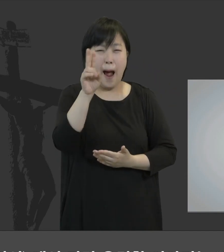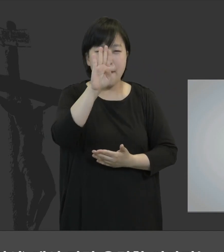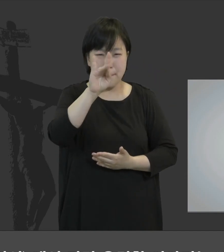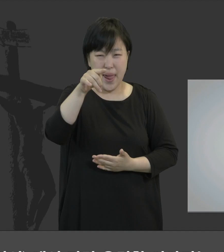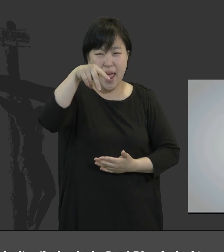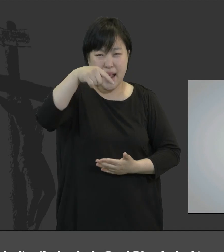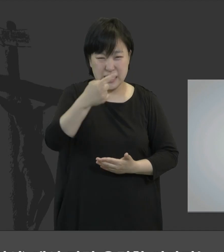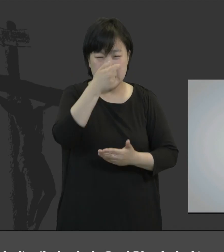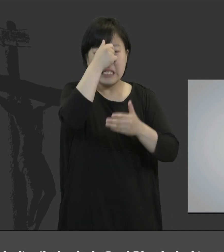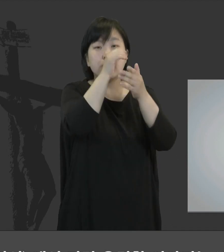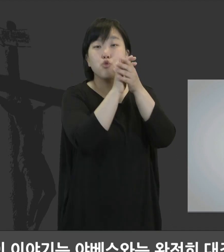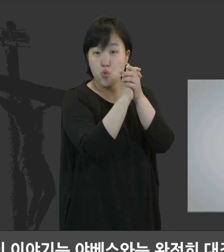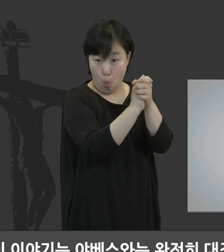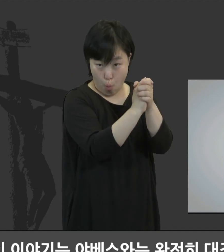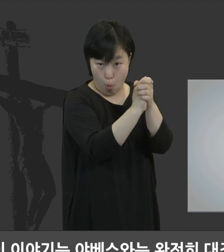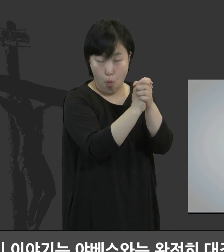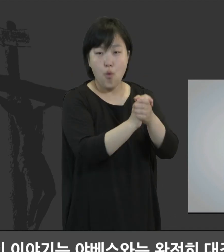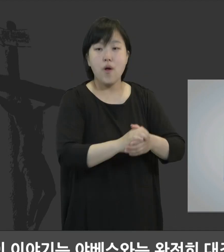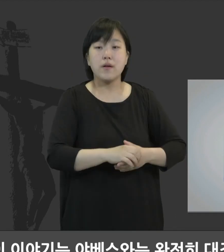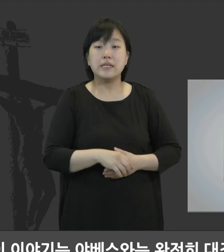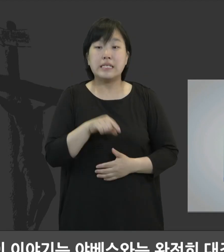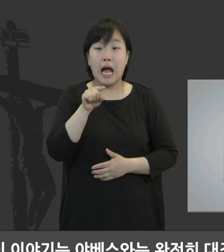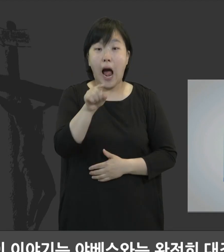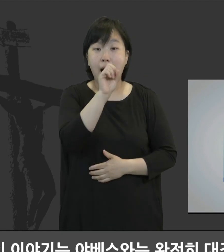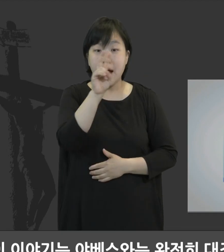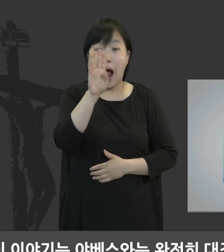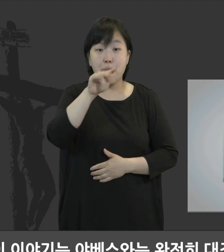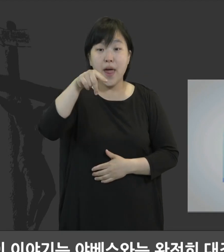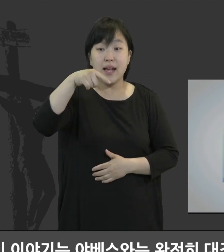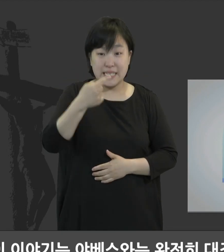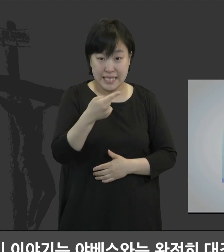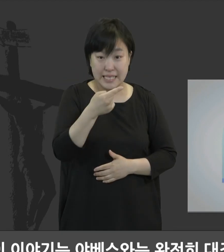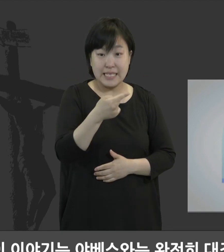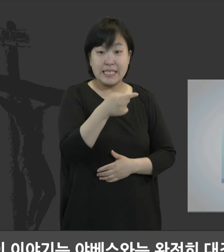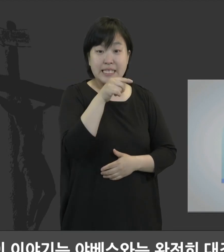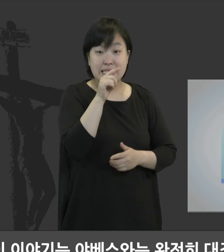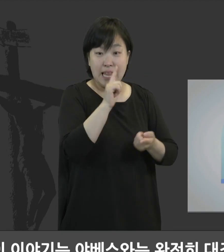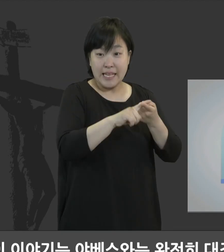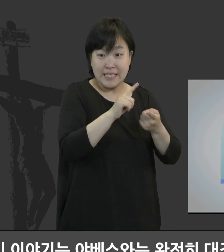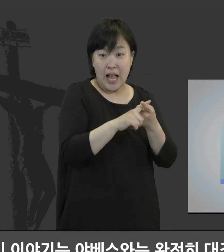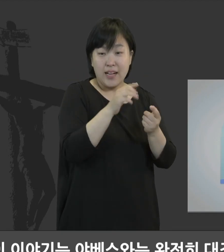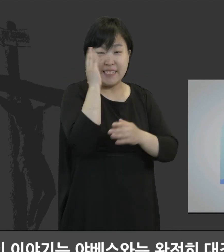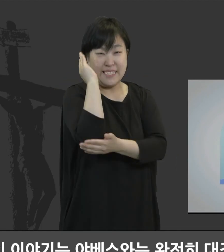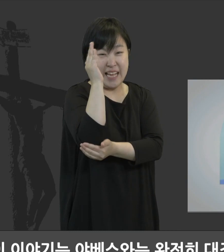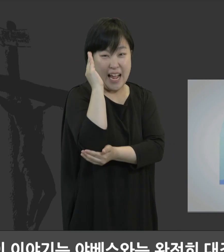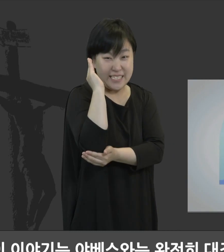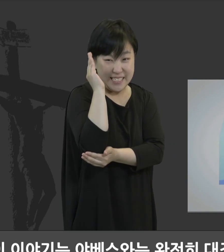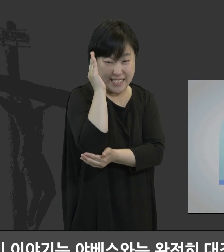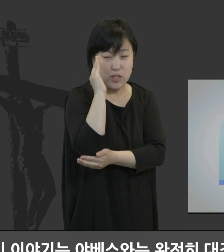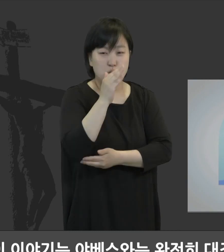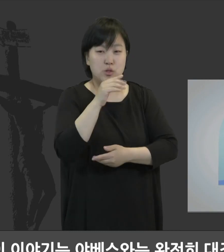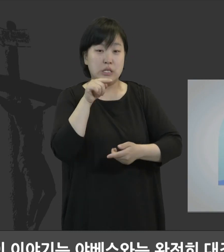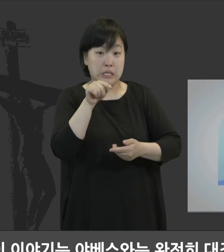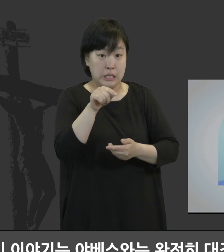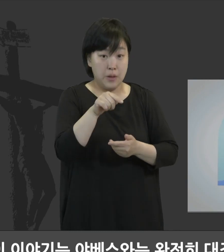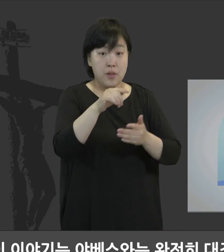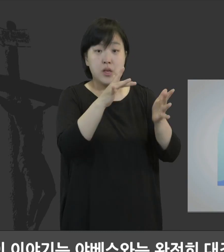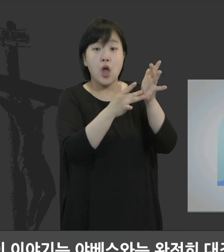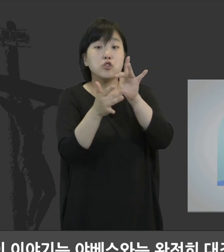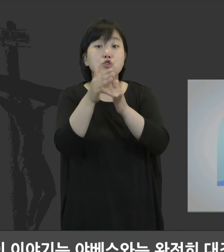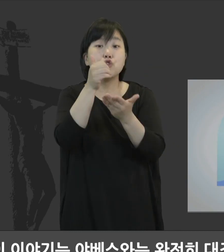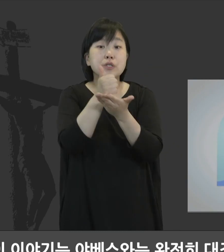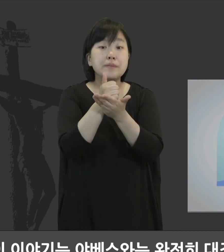것입니다. 이 이야기는 야베스와는 완전히 대조되는 경험을 하셨던 또 다른 유다 자손의 이야기를